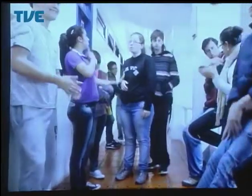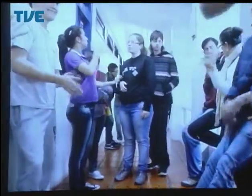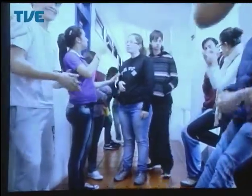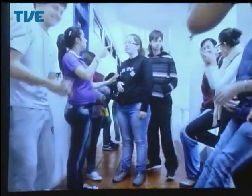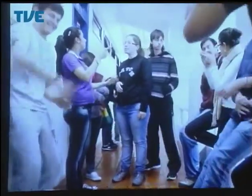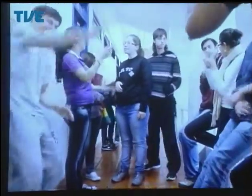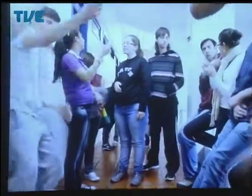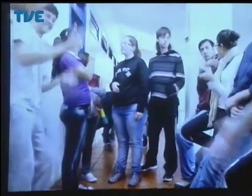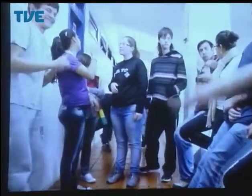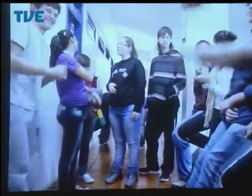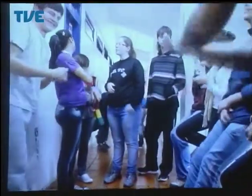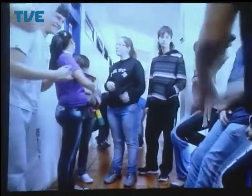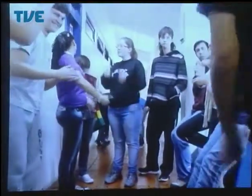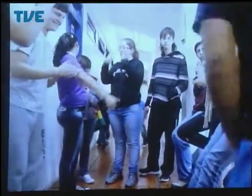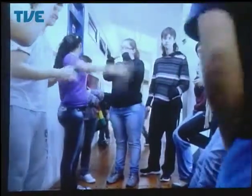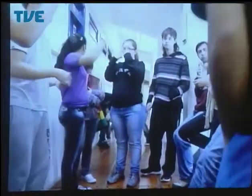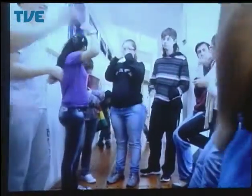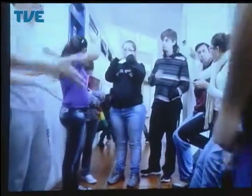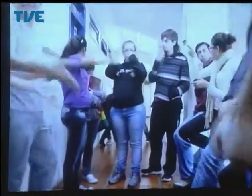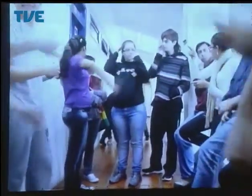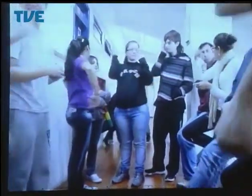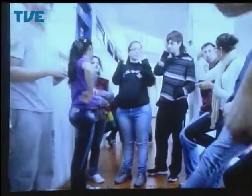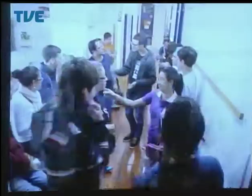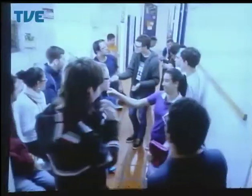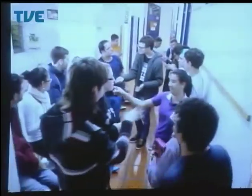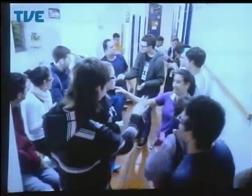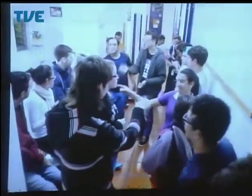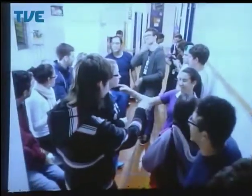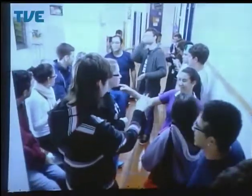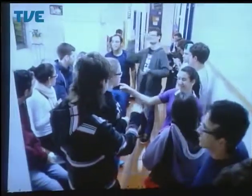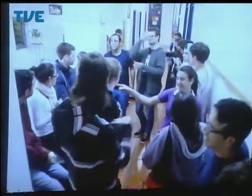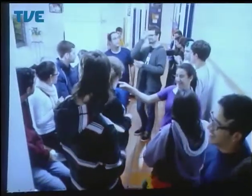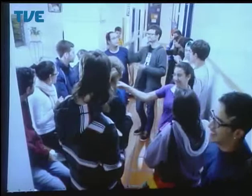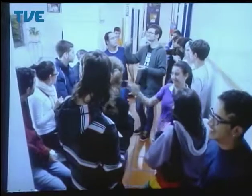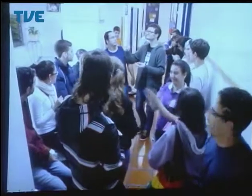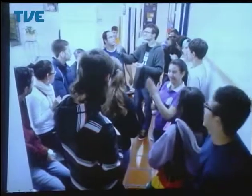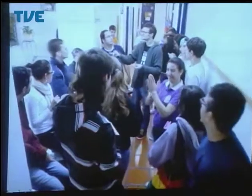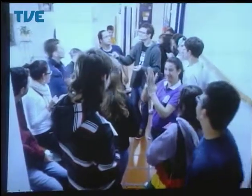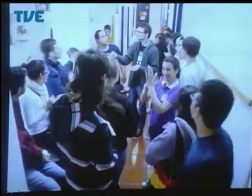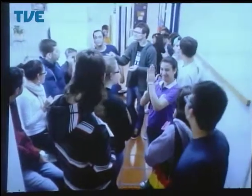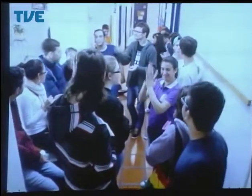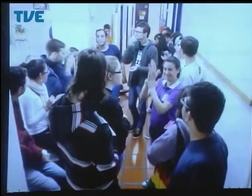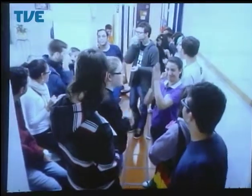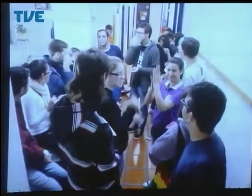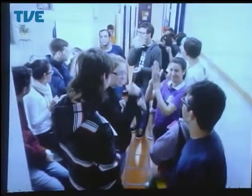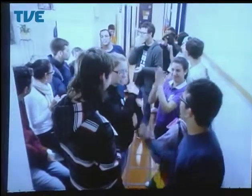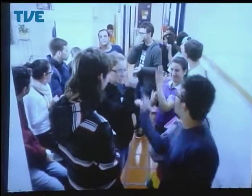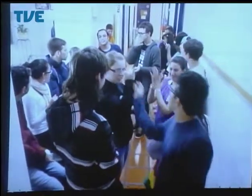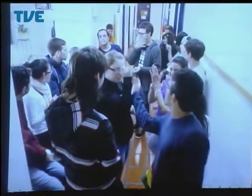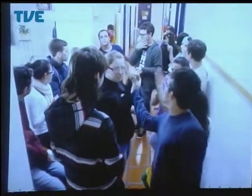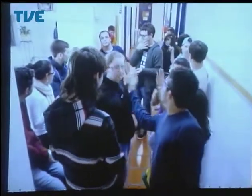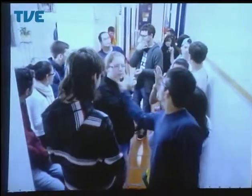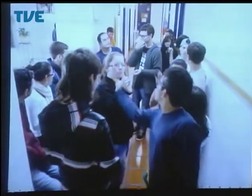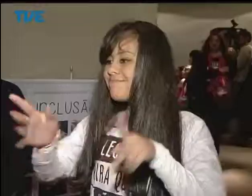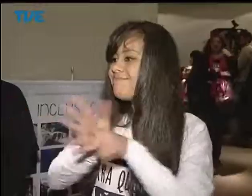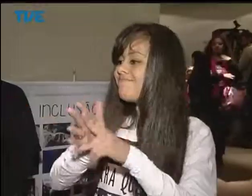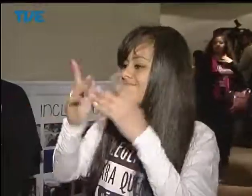e realizadores do filme falaram sobre a oportunidade de trazer este debate para Gramado. A gente não